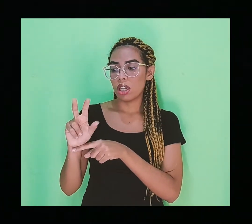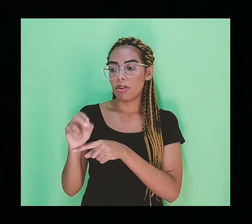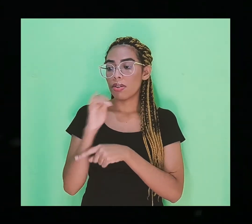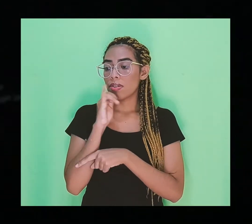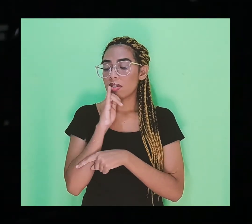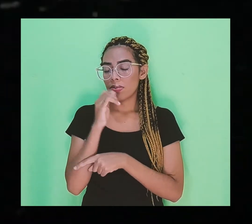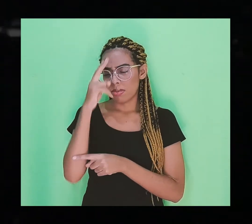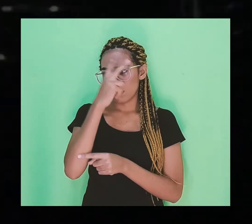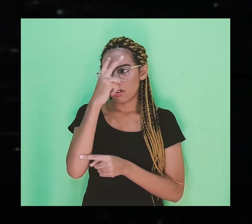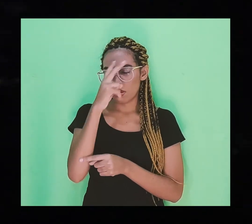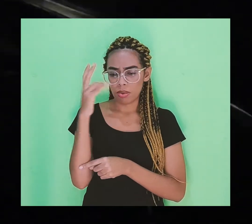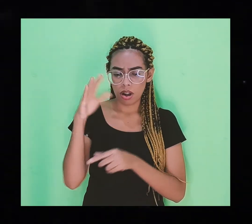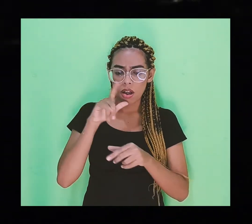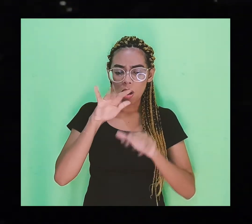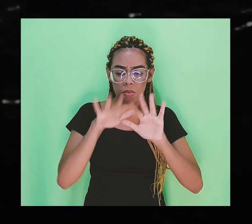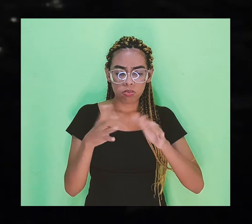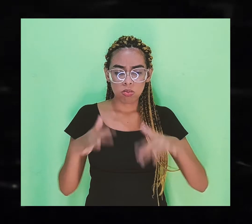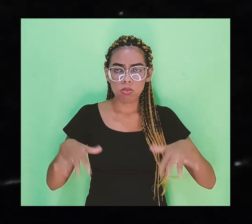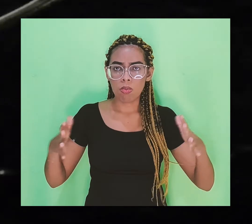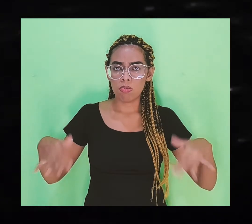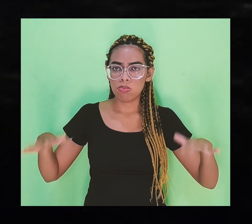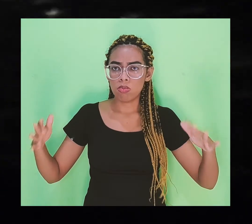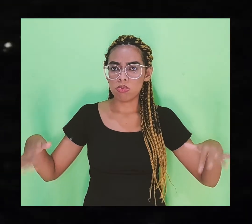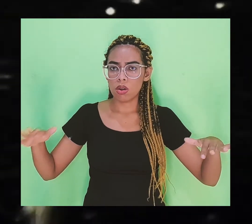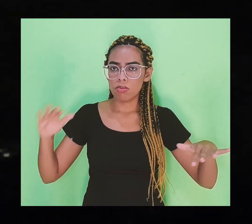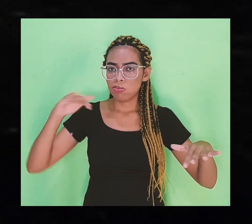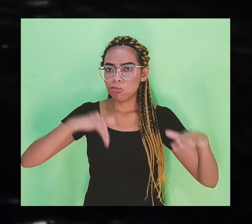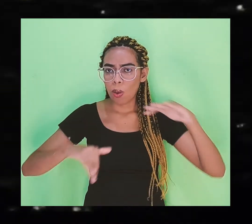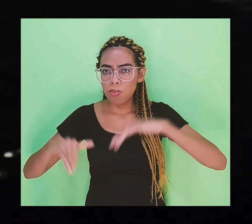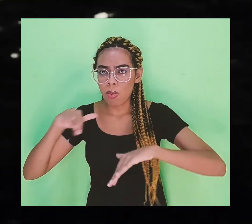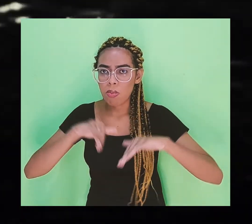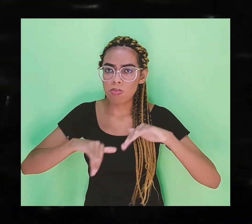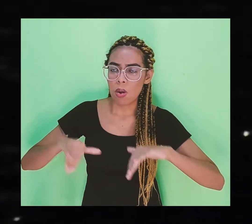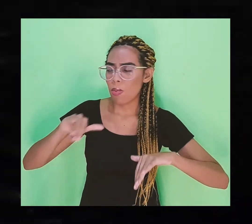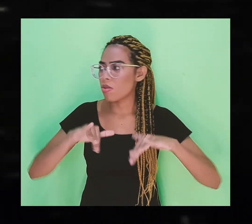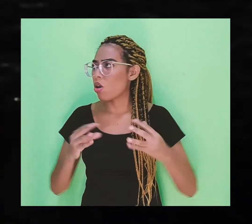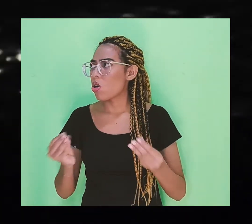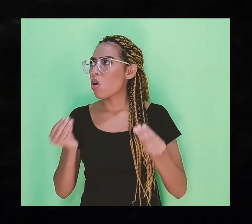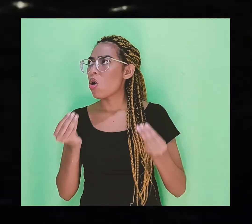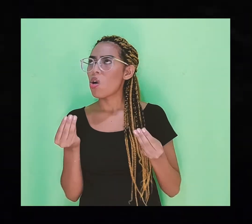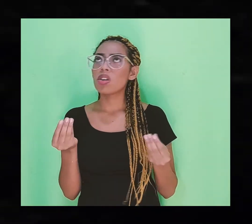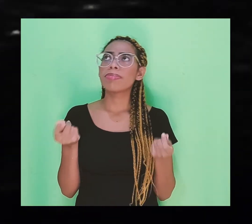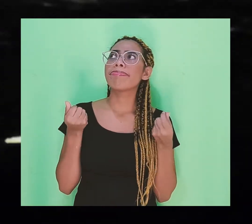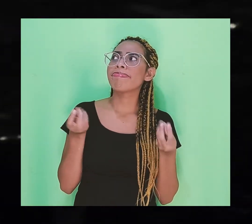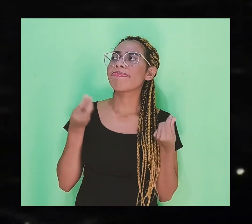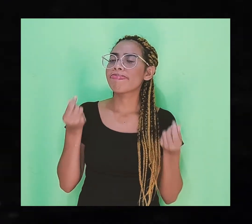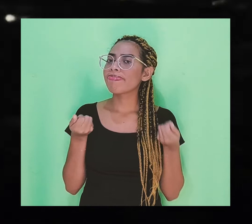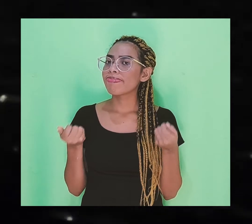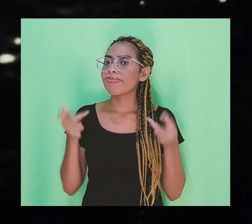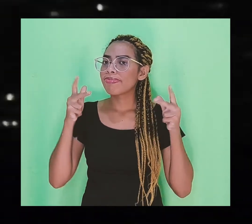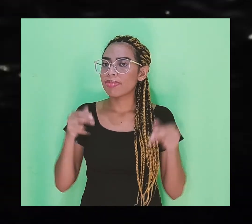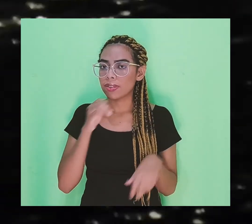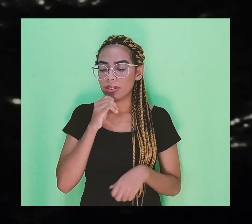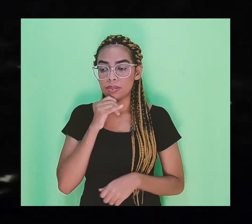correnteza para falar a sua memória, que é muito pessoal dele, mas também é uma coisa muito coletiva, de várias pessoas que têm esse mesmo processo,